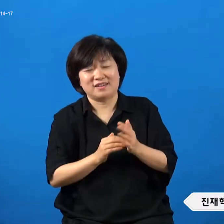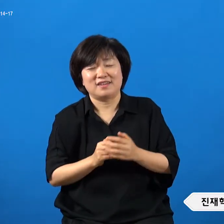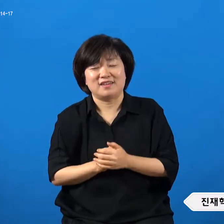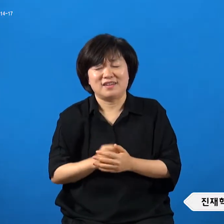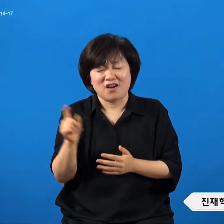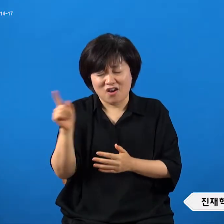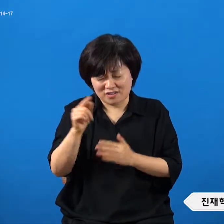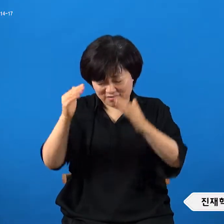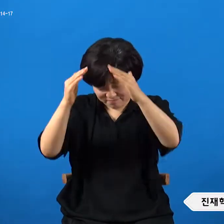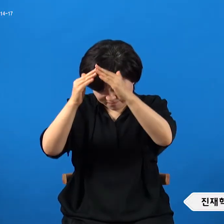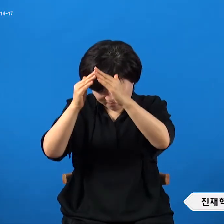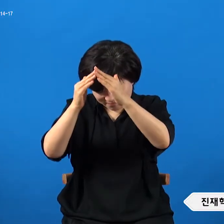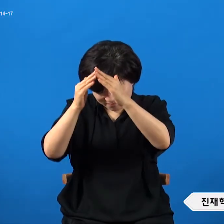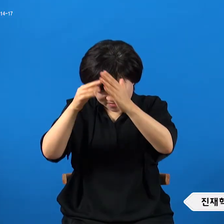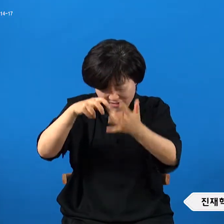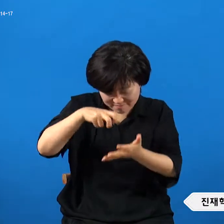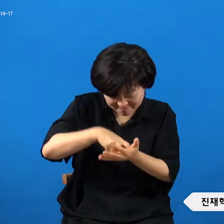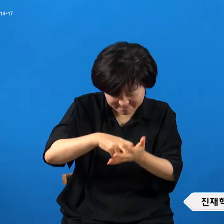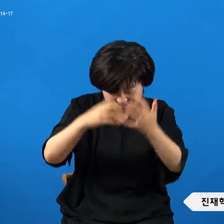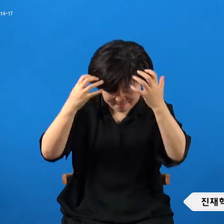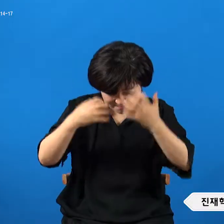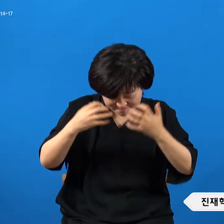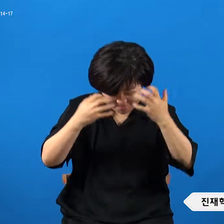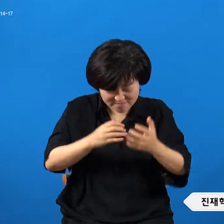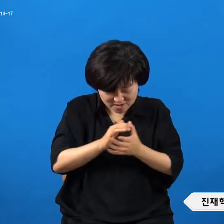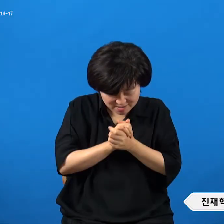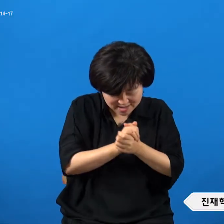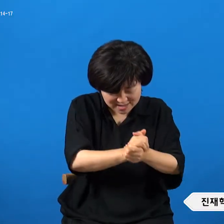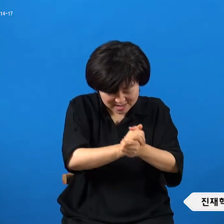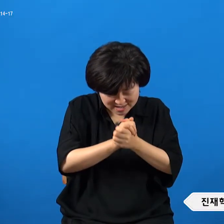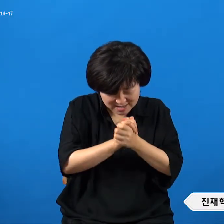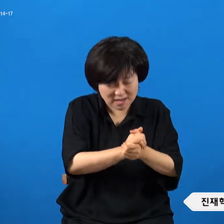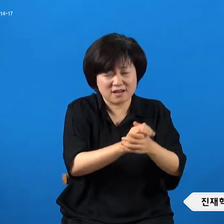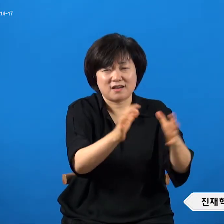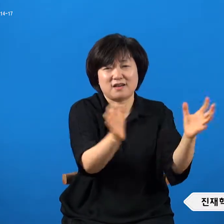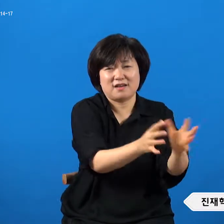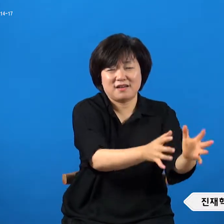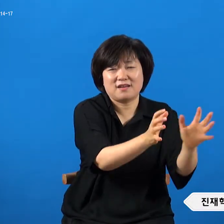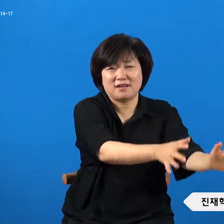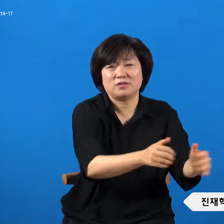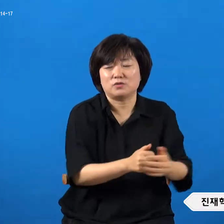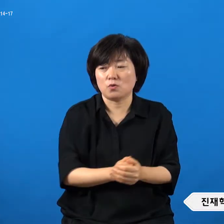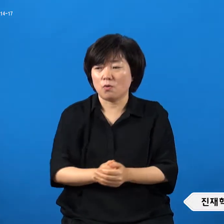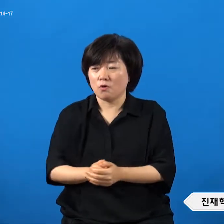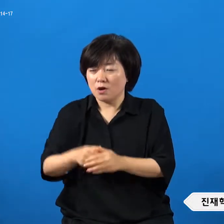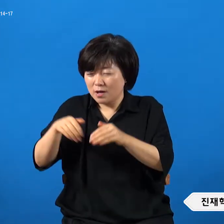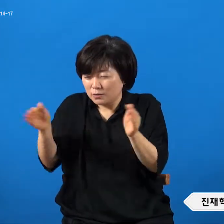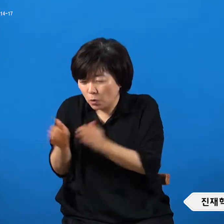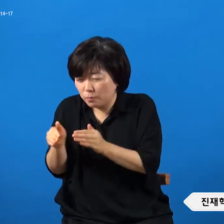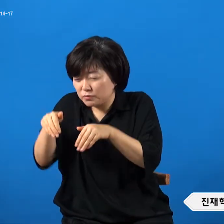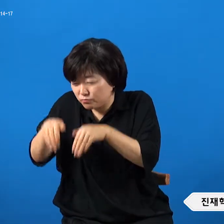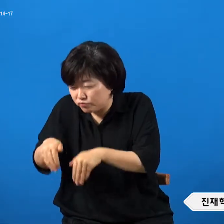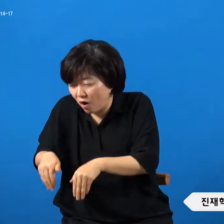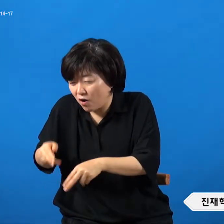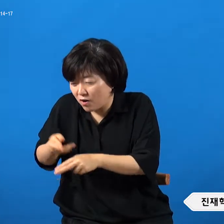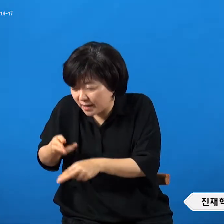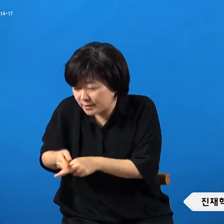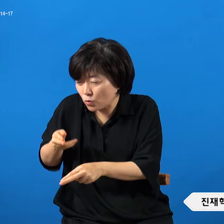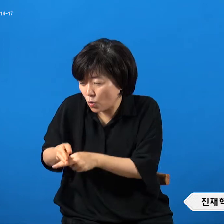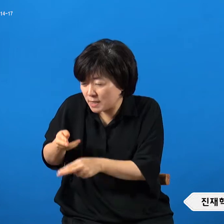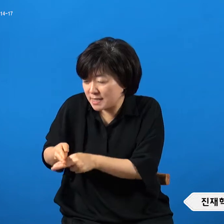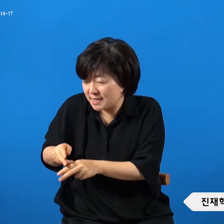흘리며 기도하던 중보 기도팀, 좁은 주방에서도 그 많은 식구들을 돌보고 먹이는 만나팀, 포기를 모르고